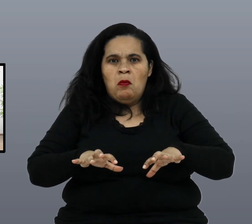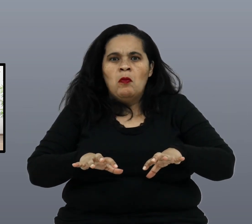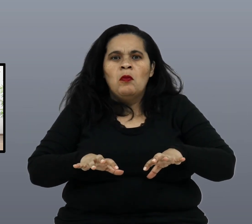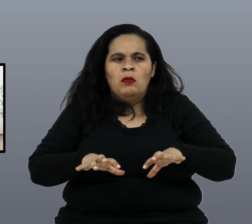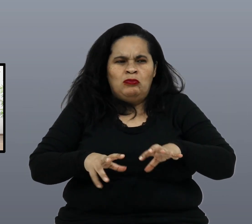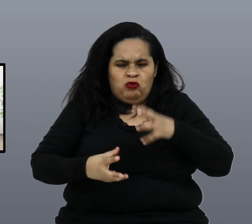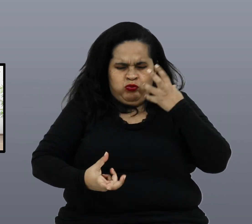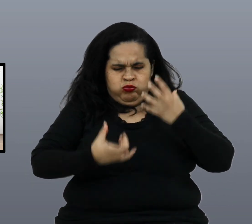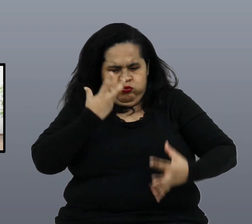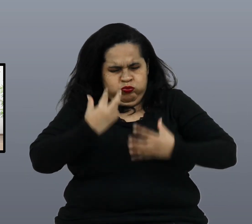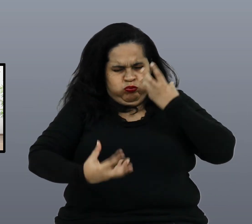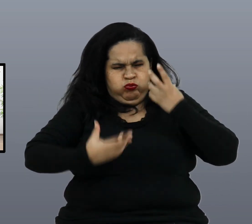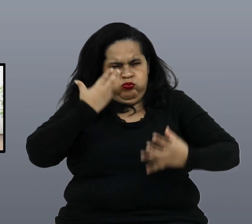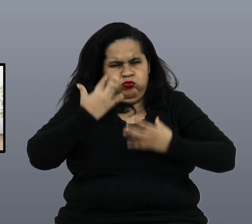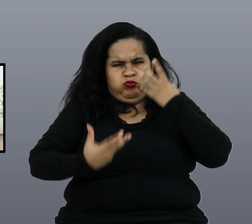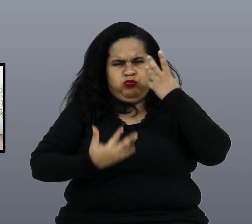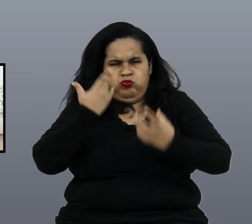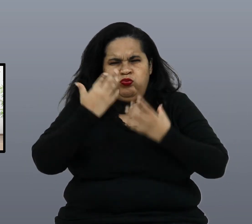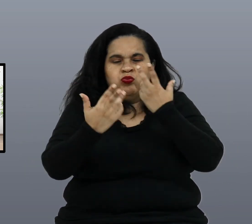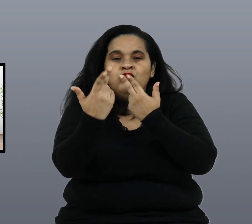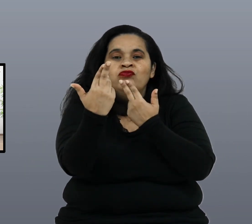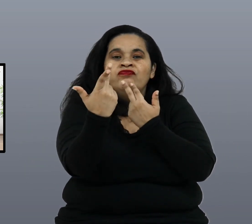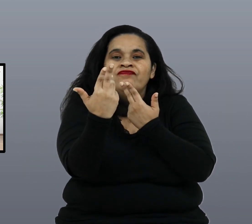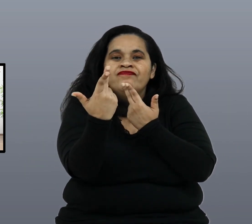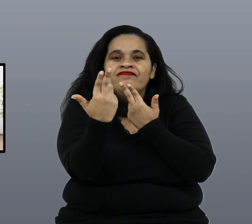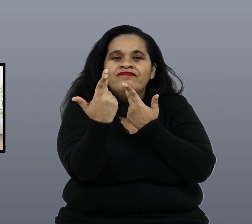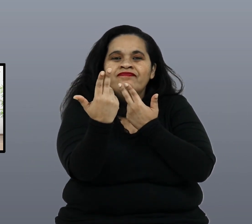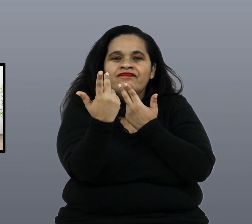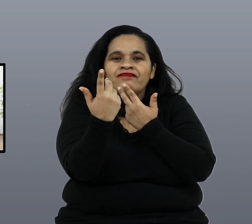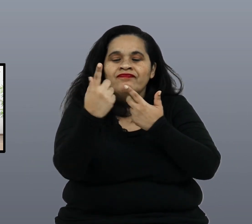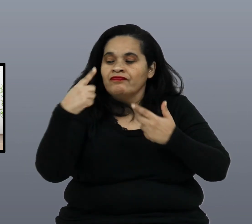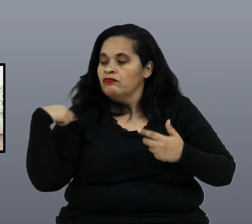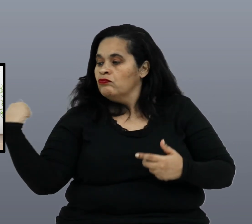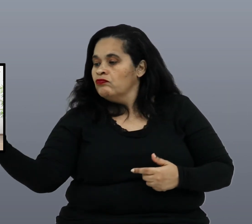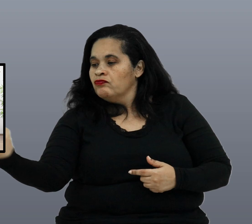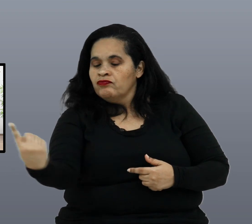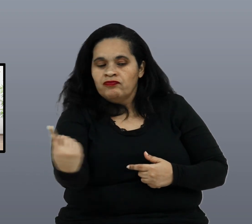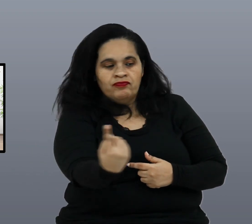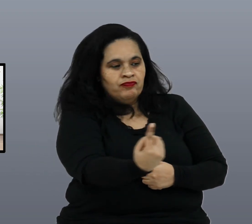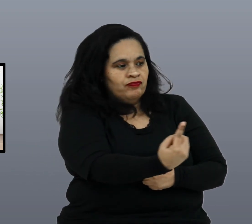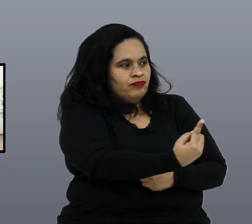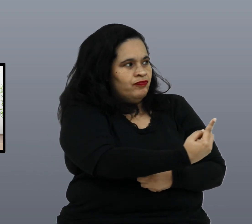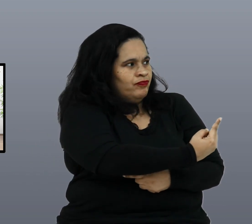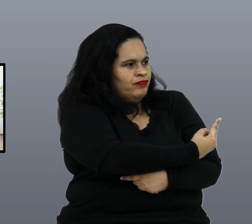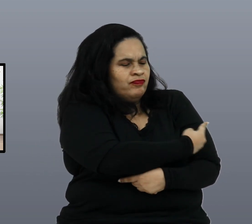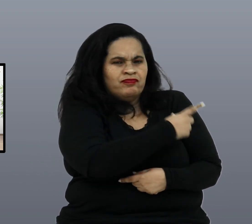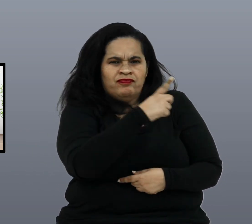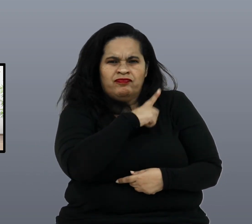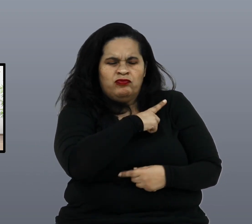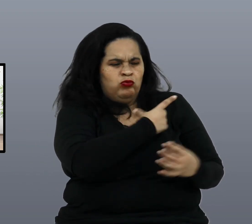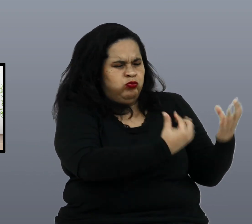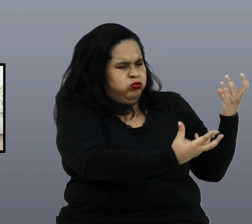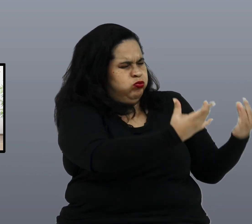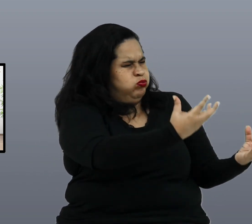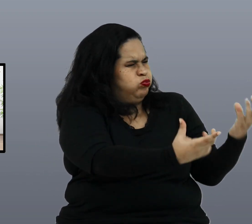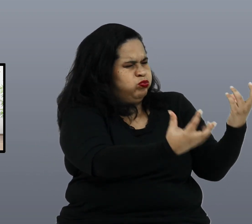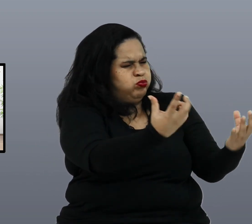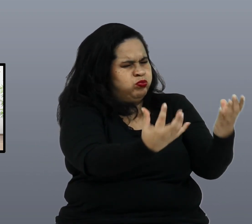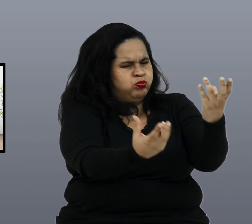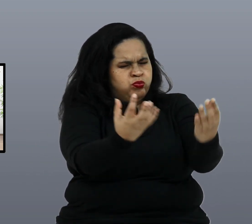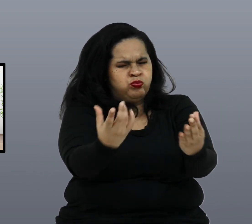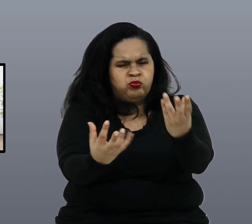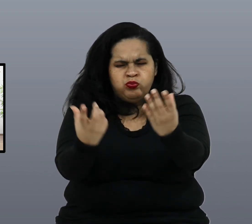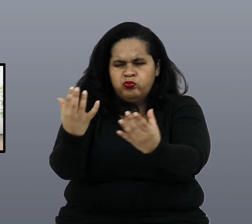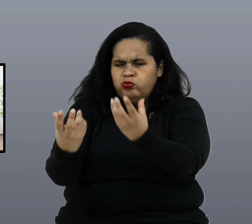fogo. Em roda do seu trono estava chamas, e diante